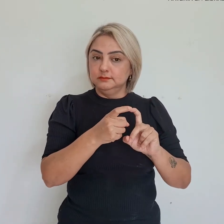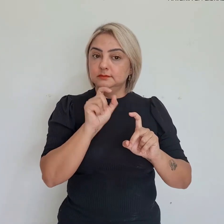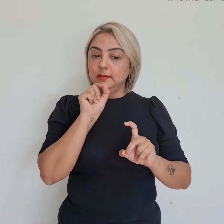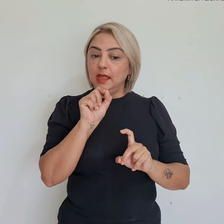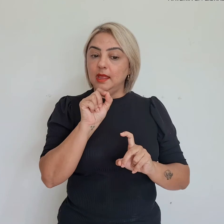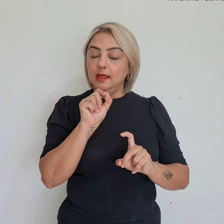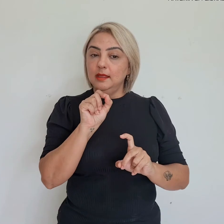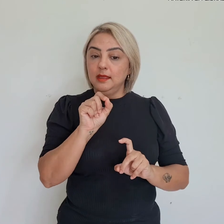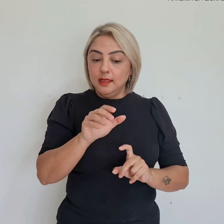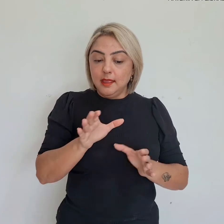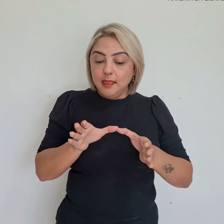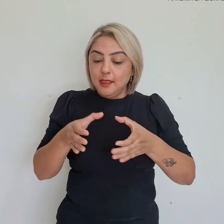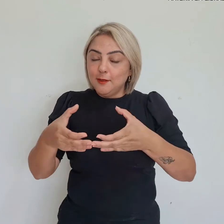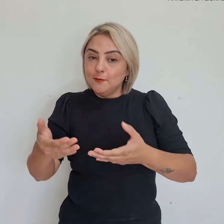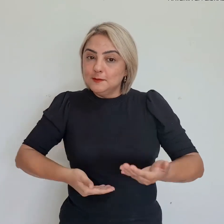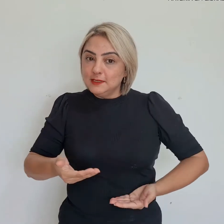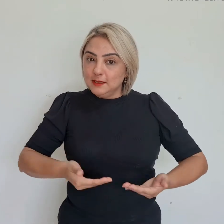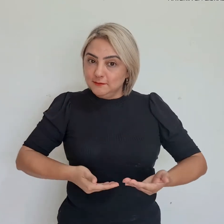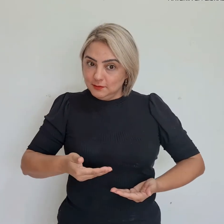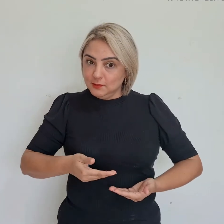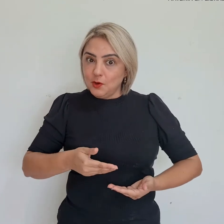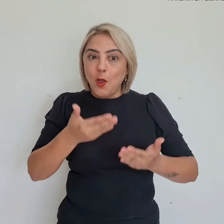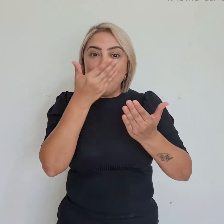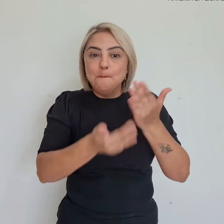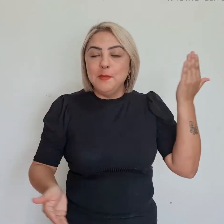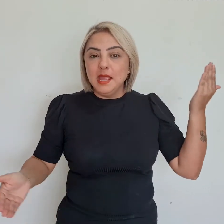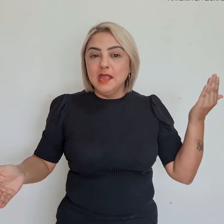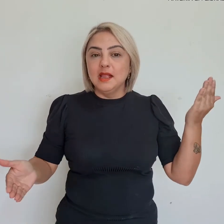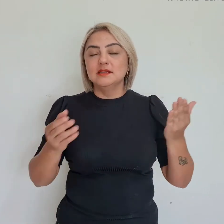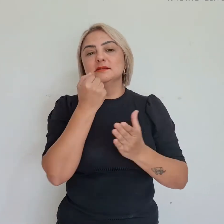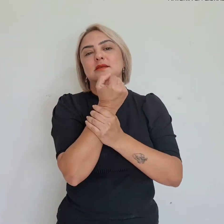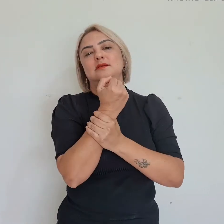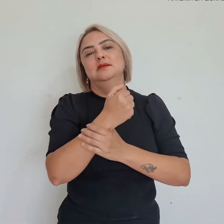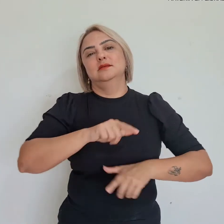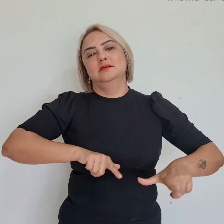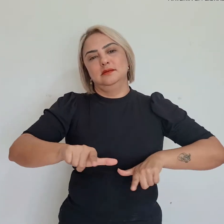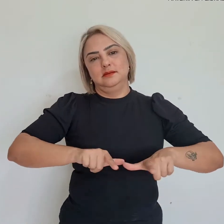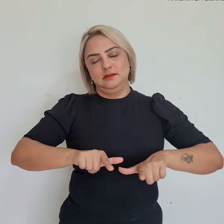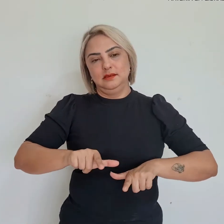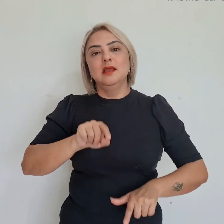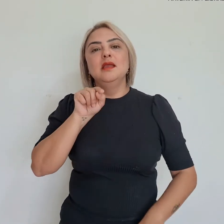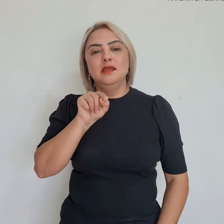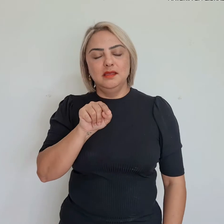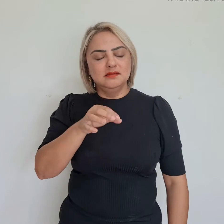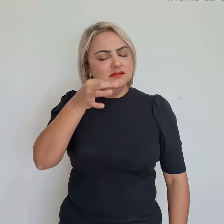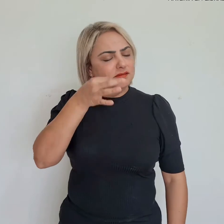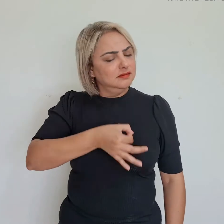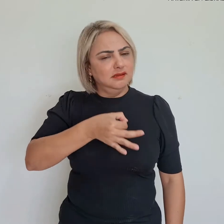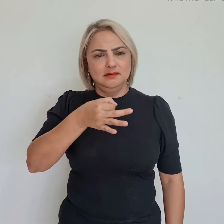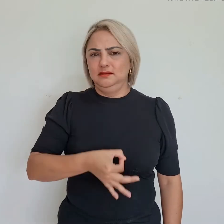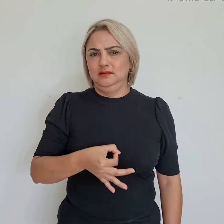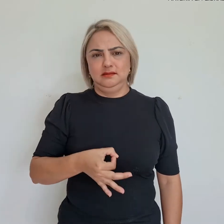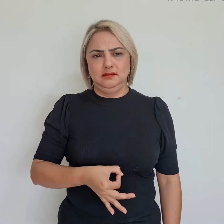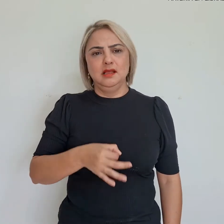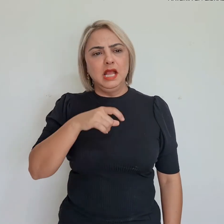esses servidores ainda percam a estabilidade. E isso, com certeza, tem a